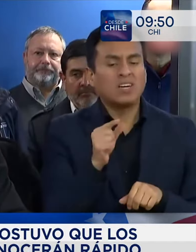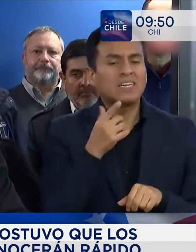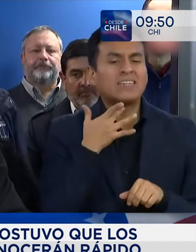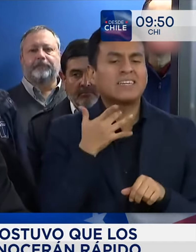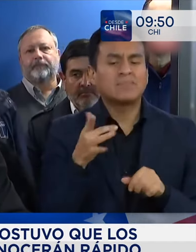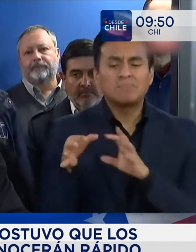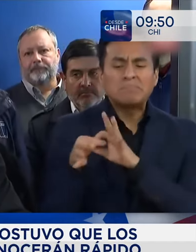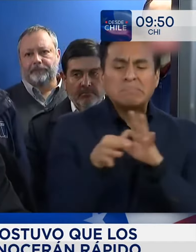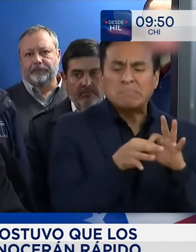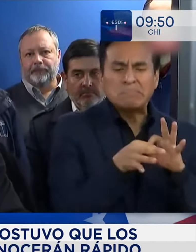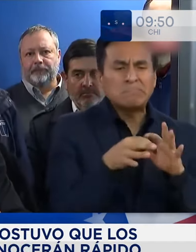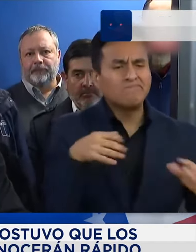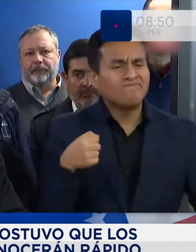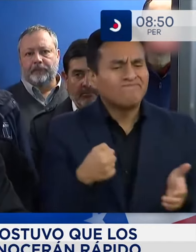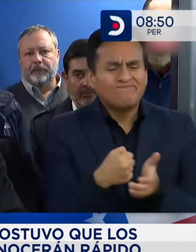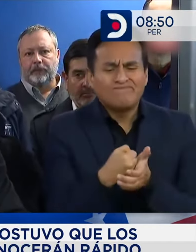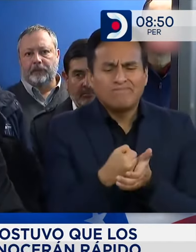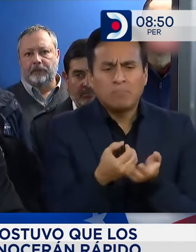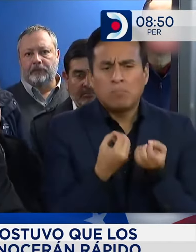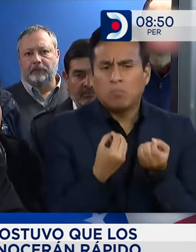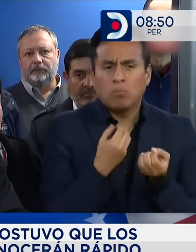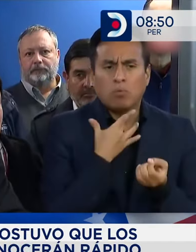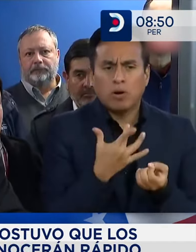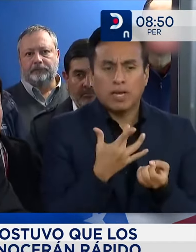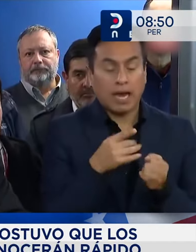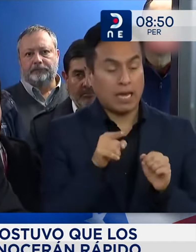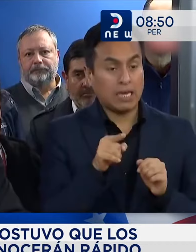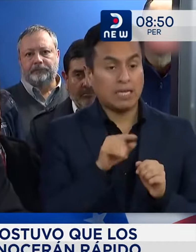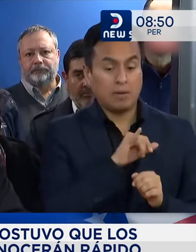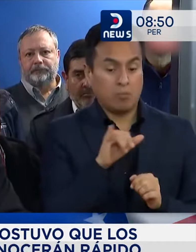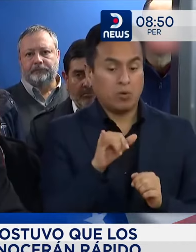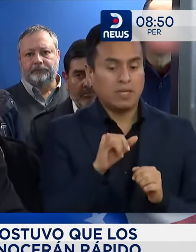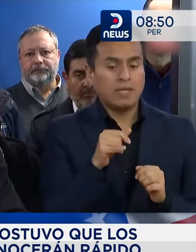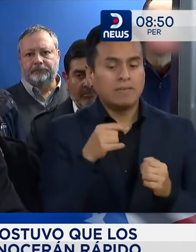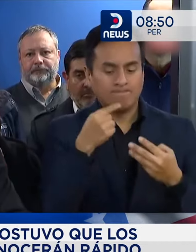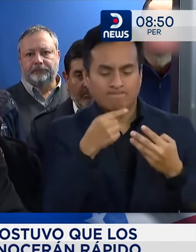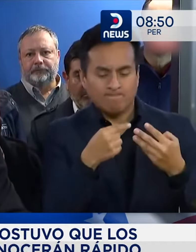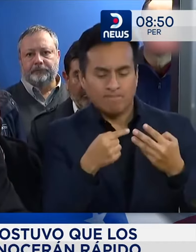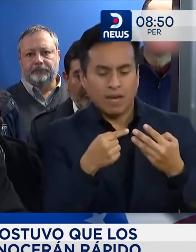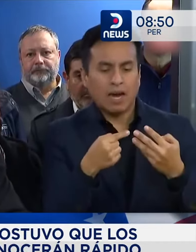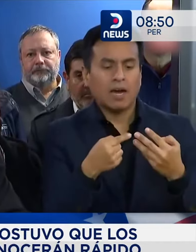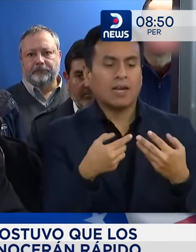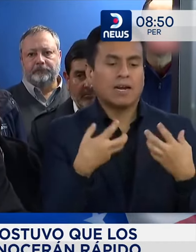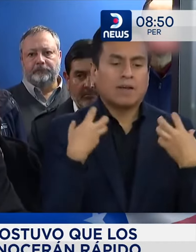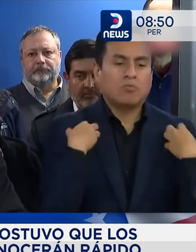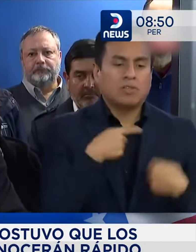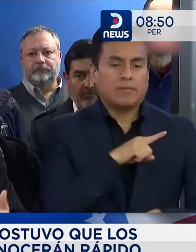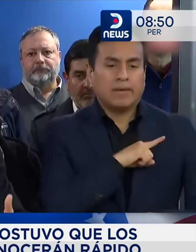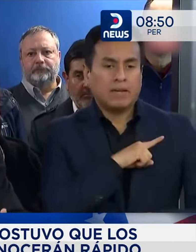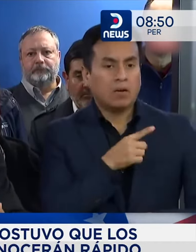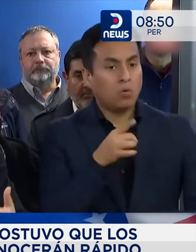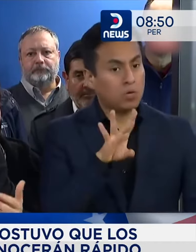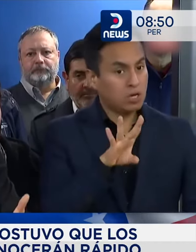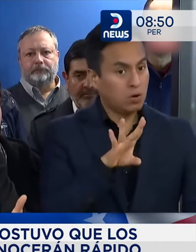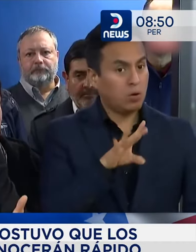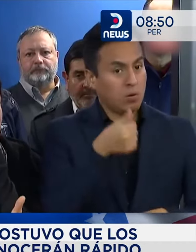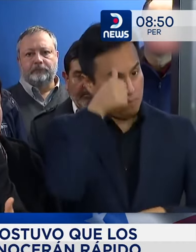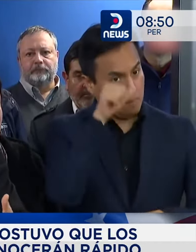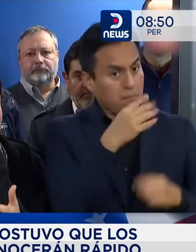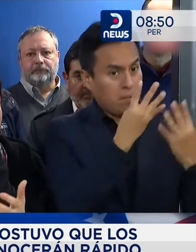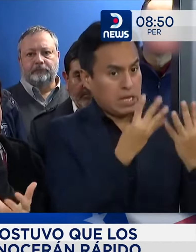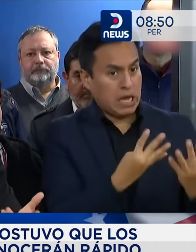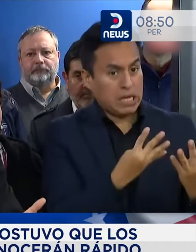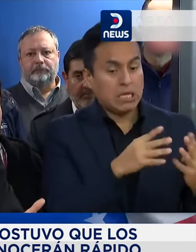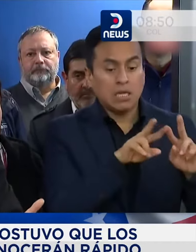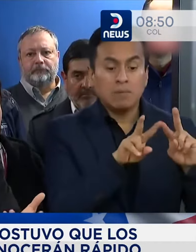saber el origen de este accidente Porque se ocasionó y ahí vamos a tener también pistas para responsabilidades no solamente las responsabilidades penales